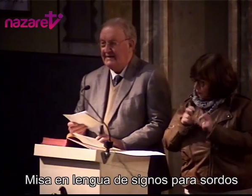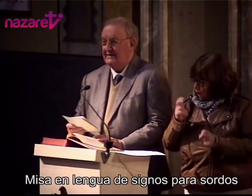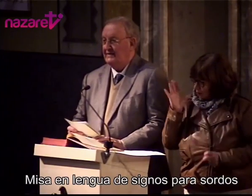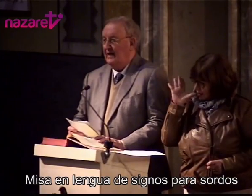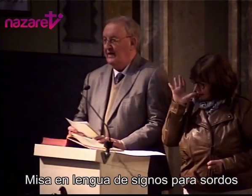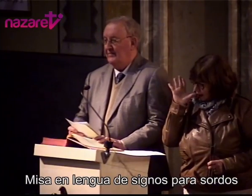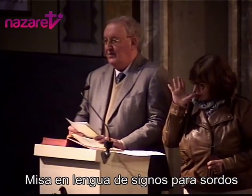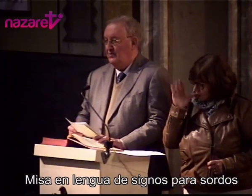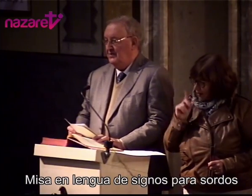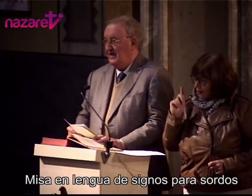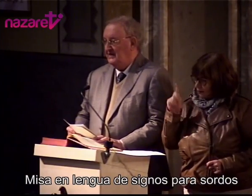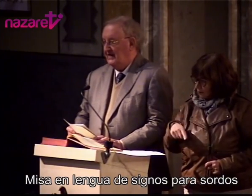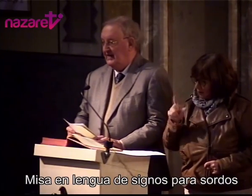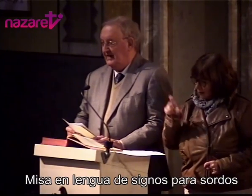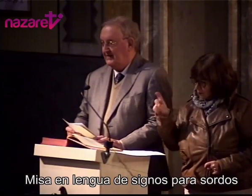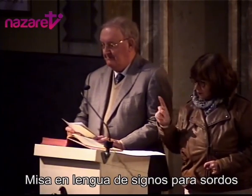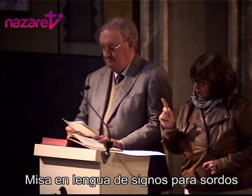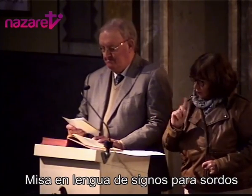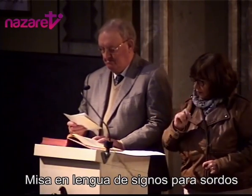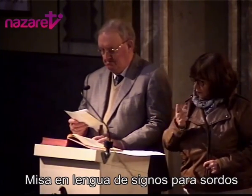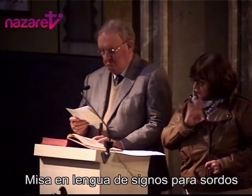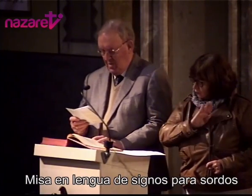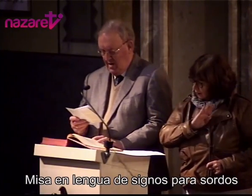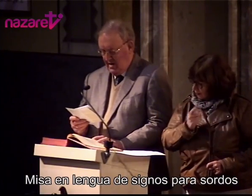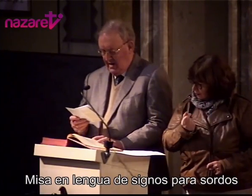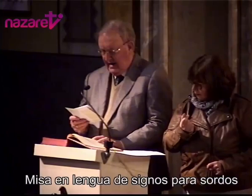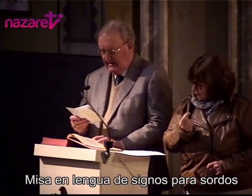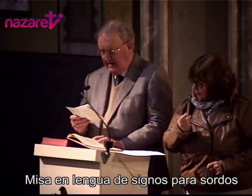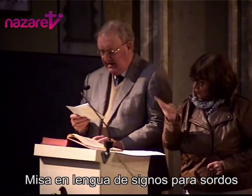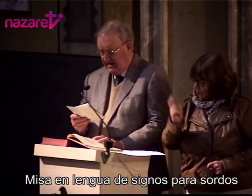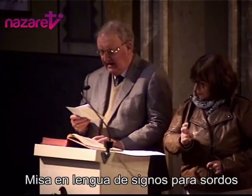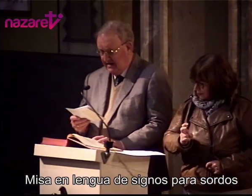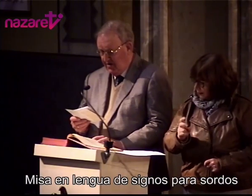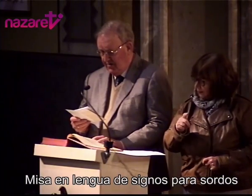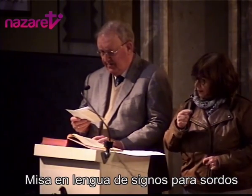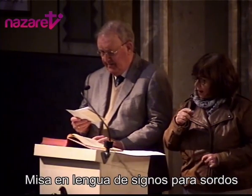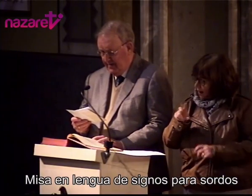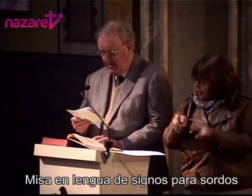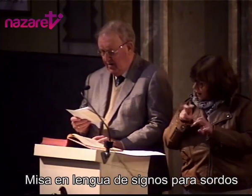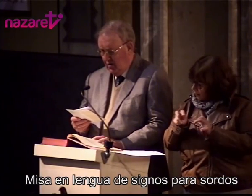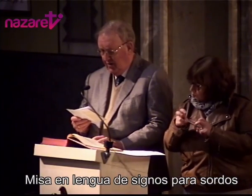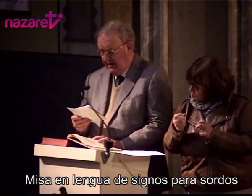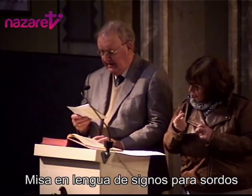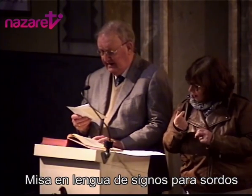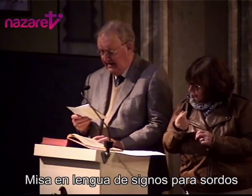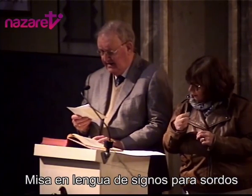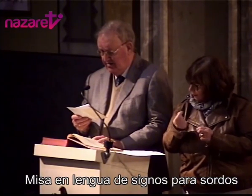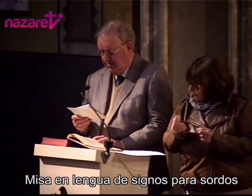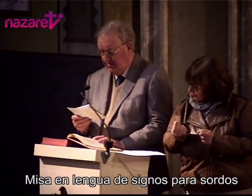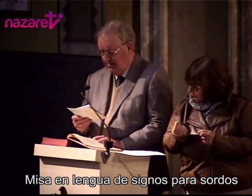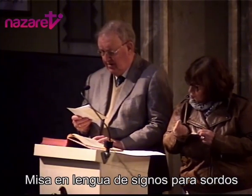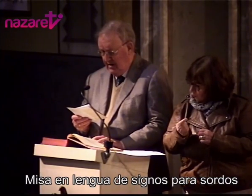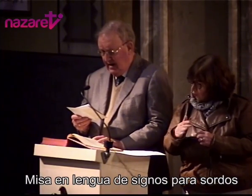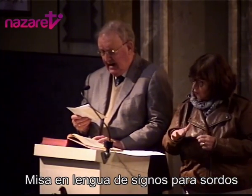Lectura del libro de Isaías. Así dice el Señor: oíd,